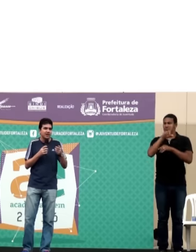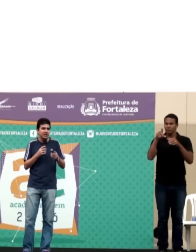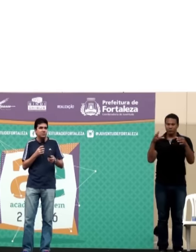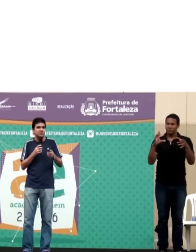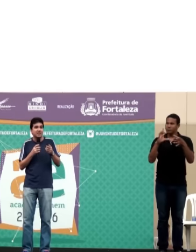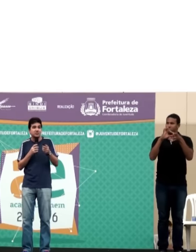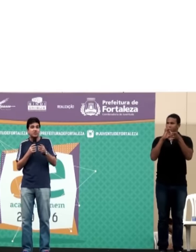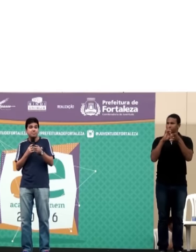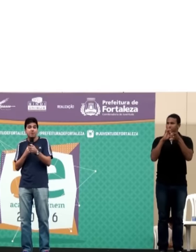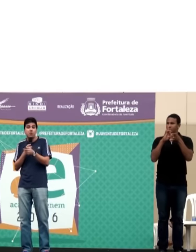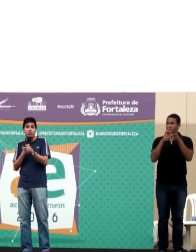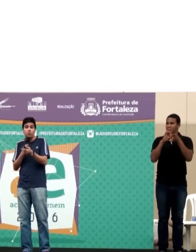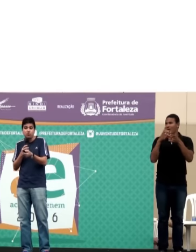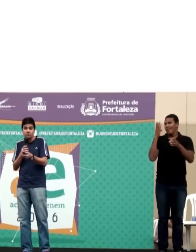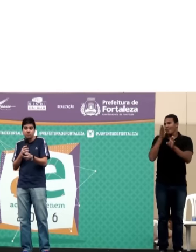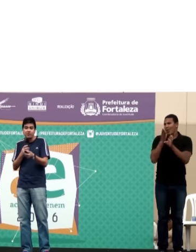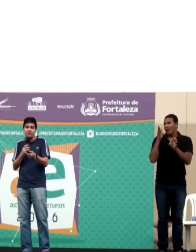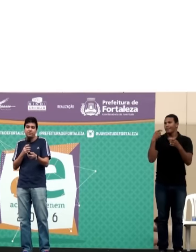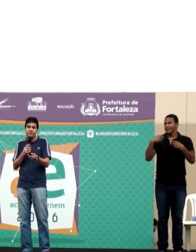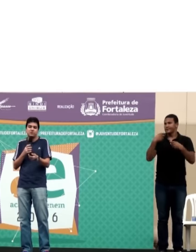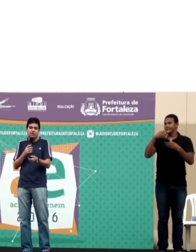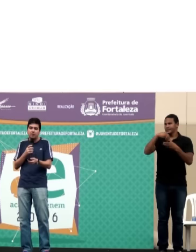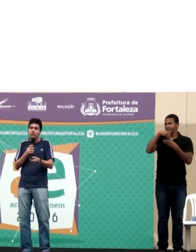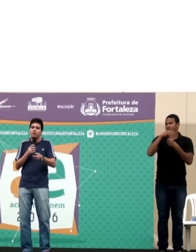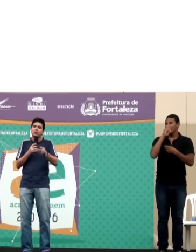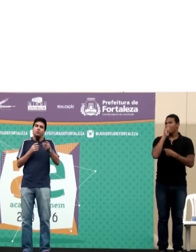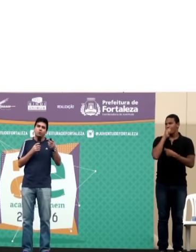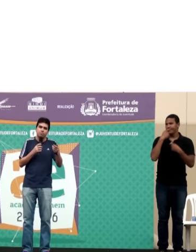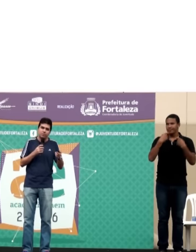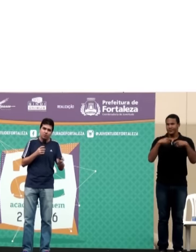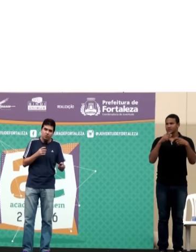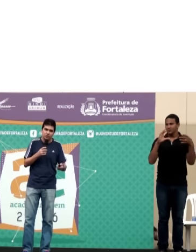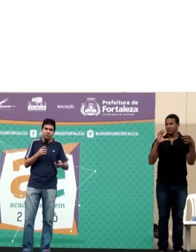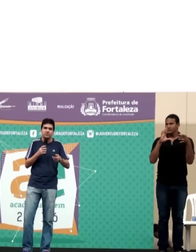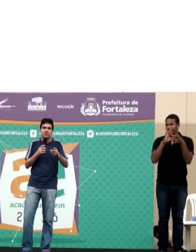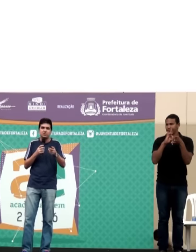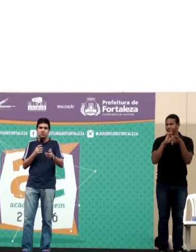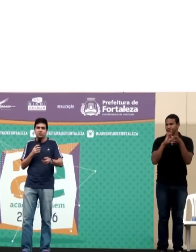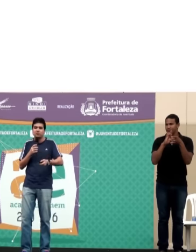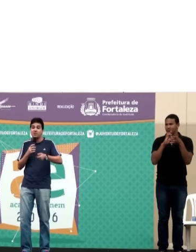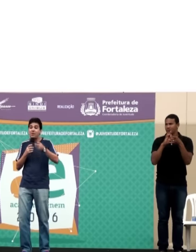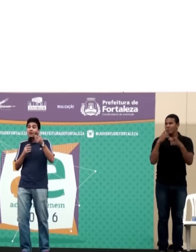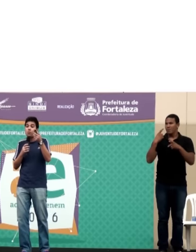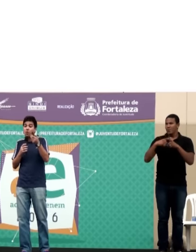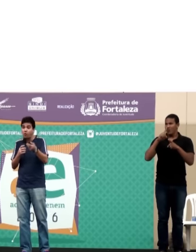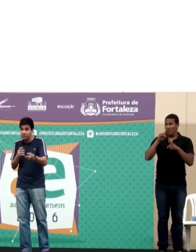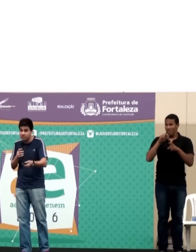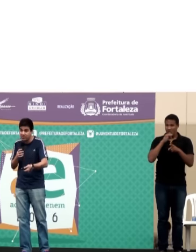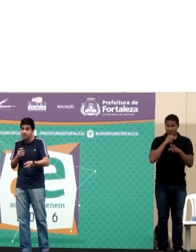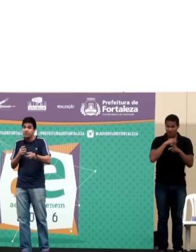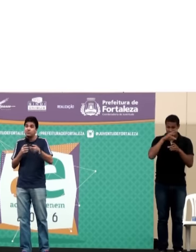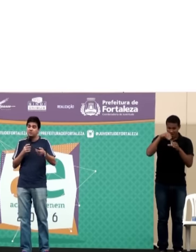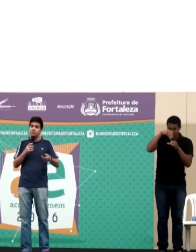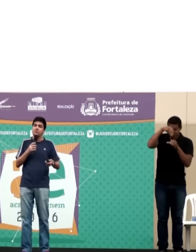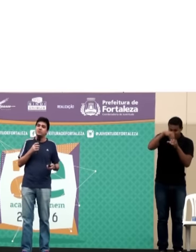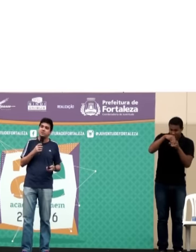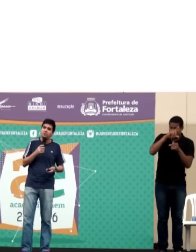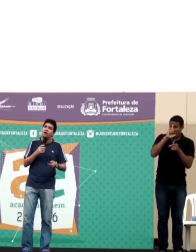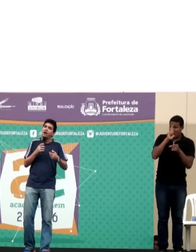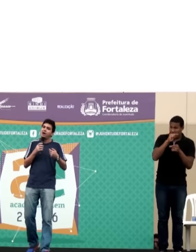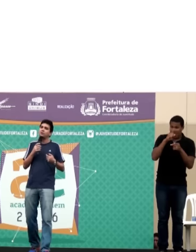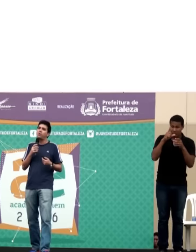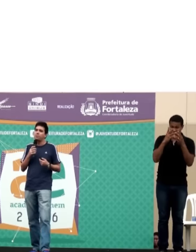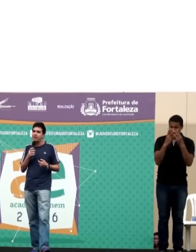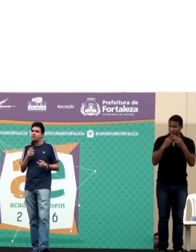ácido de Arrhenius tem que estar em meio aquoso. Olha a definição: compostos que em solução aquosa se